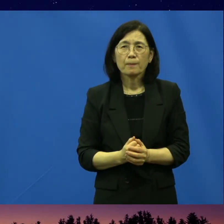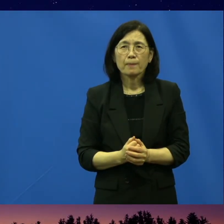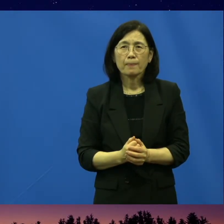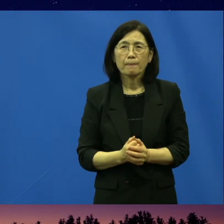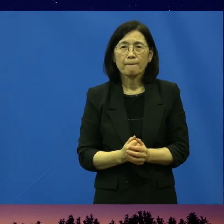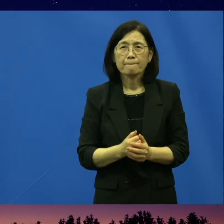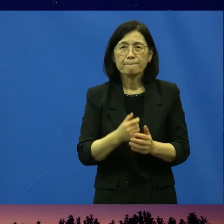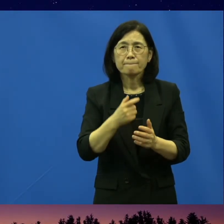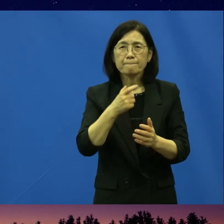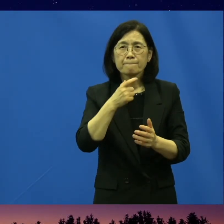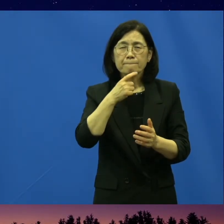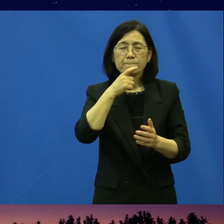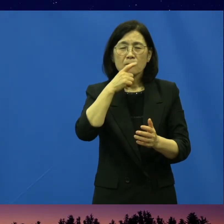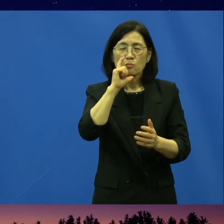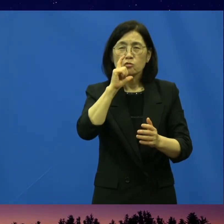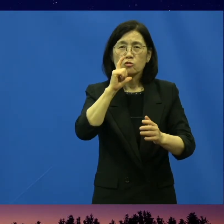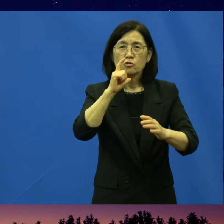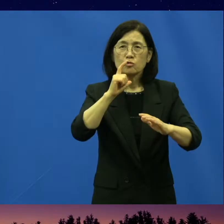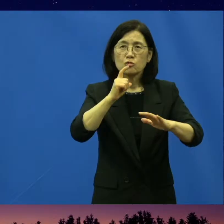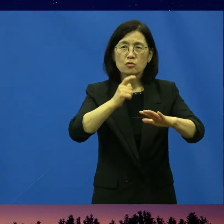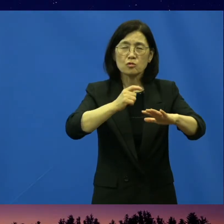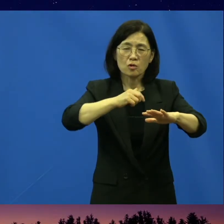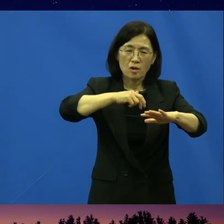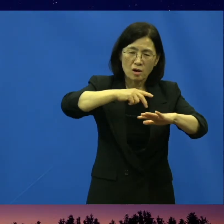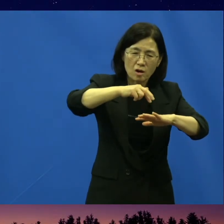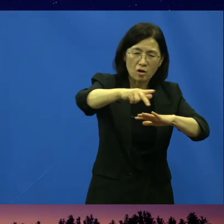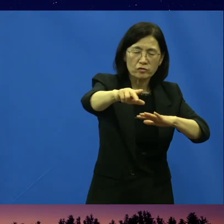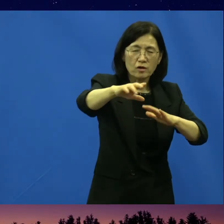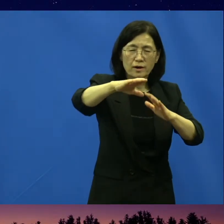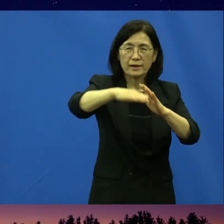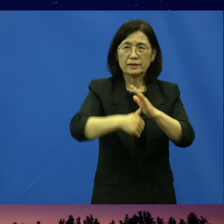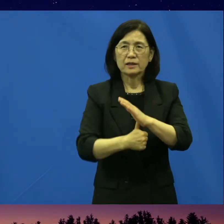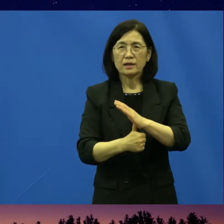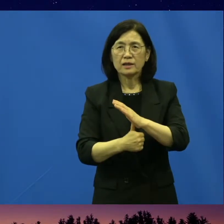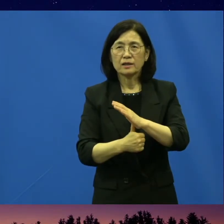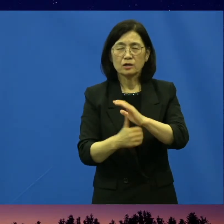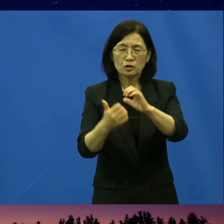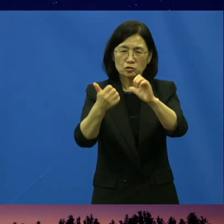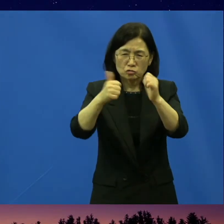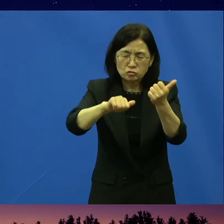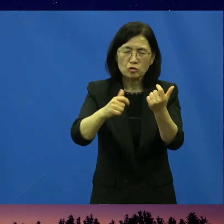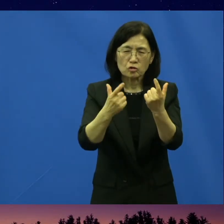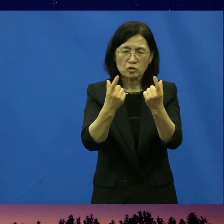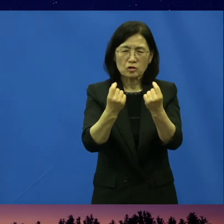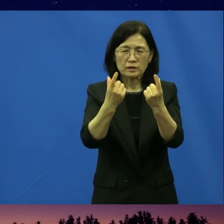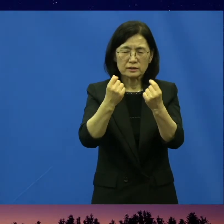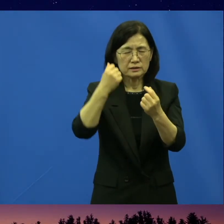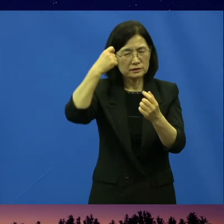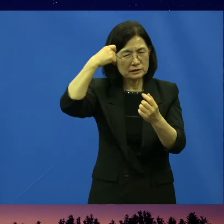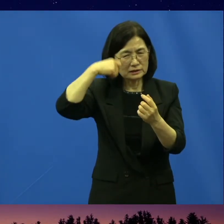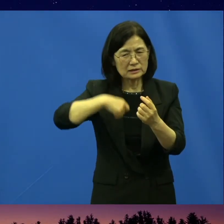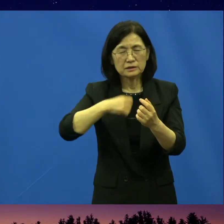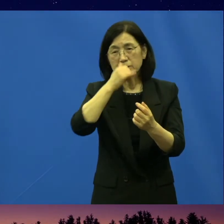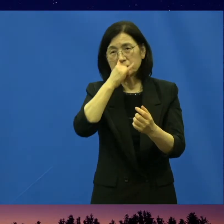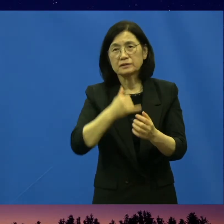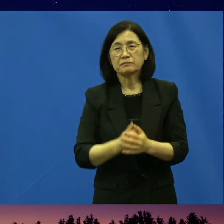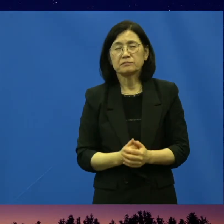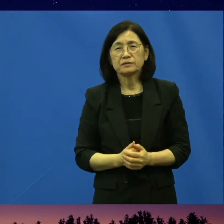가장 위험한 거대한 풍랑이 밀어닥치면 죽을 것 같던 통제할 수 없는 상황에 빠지잖아요.